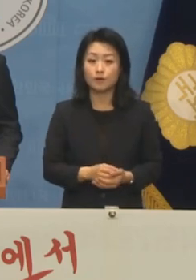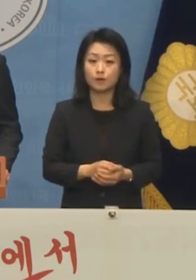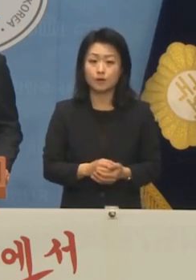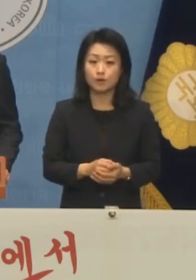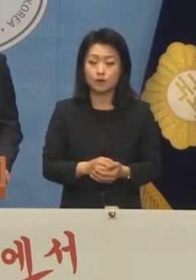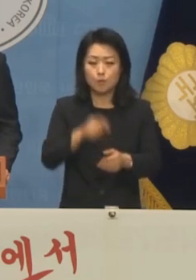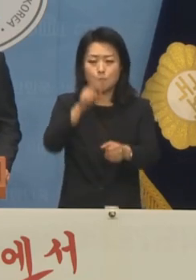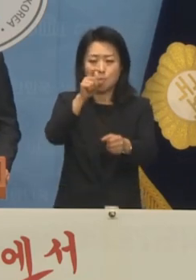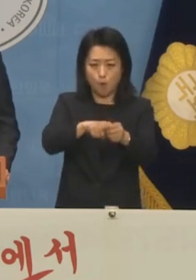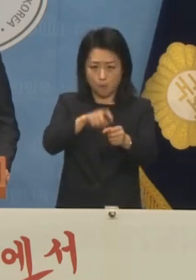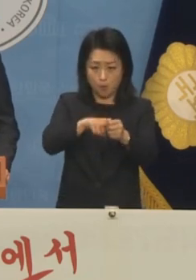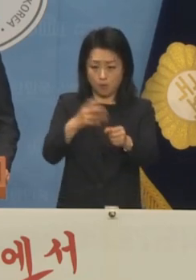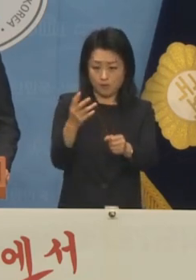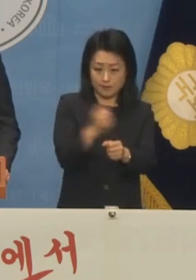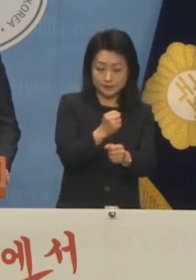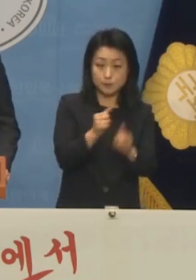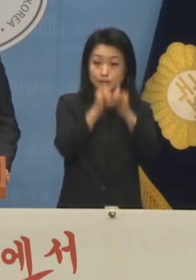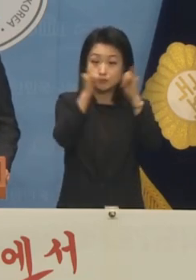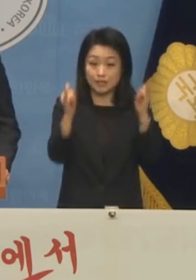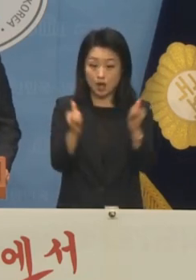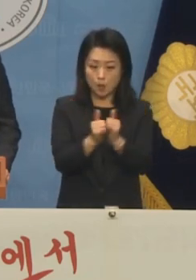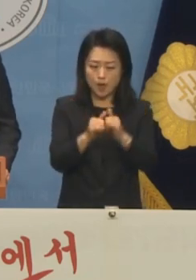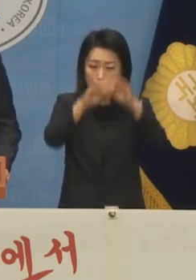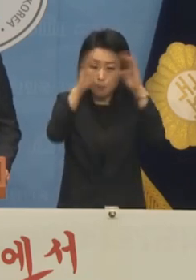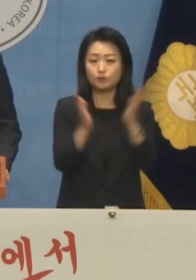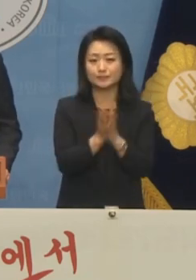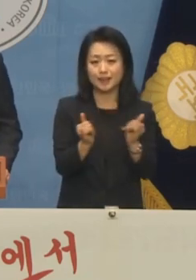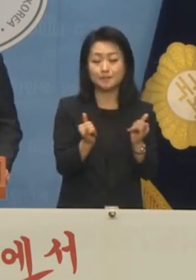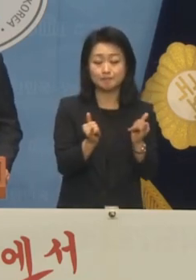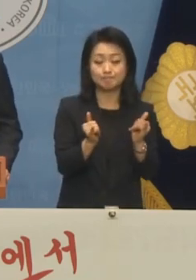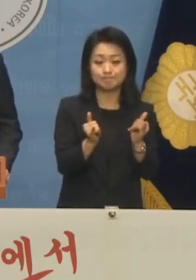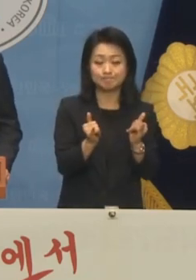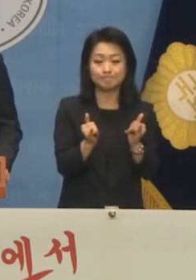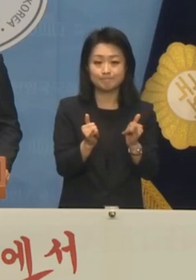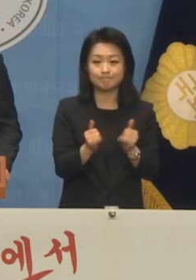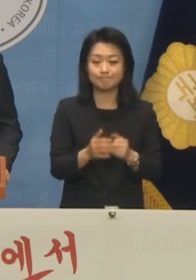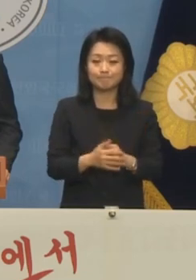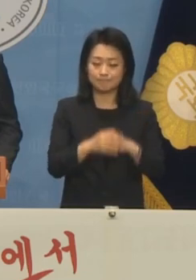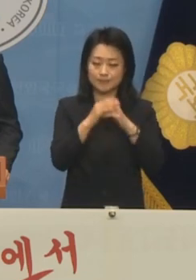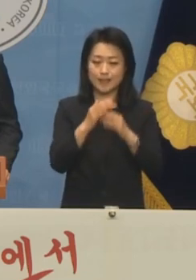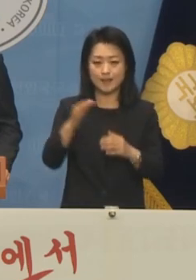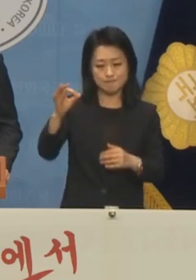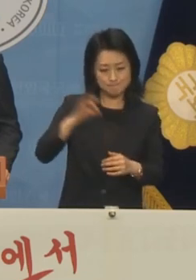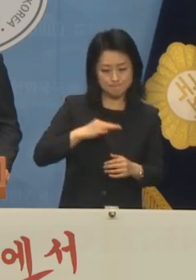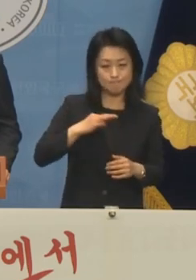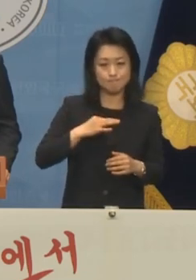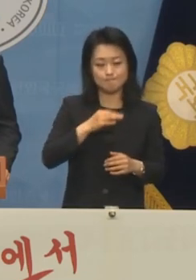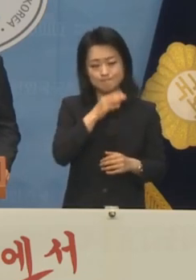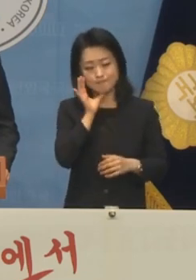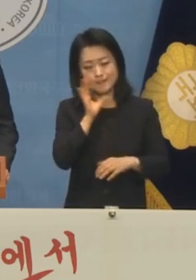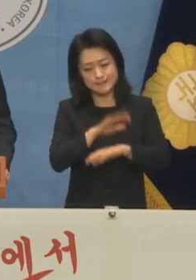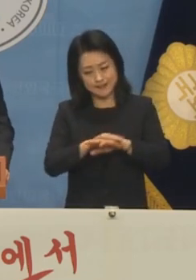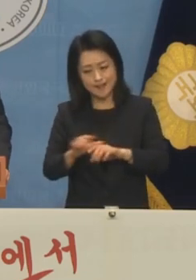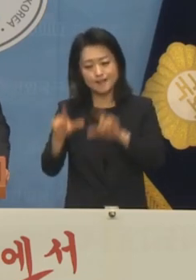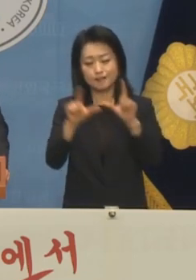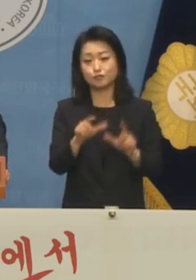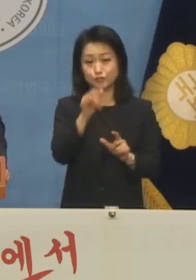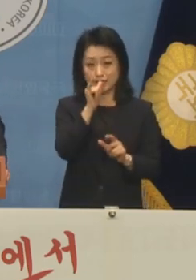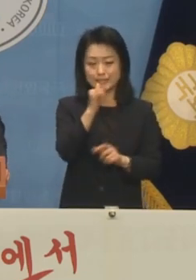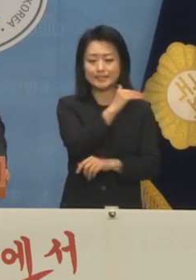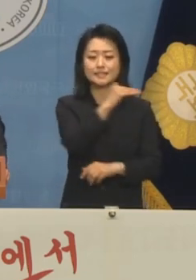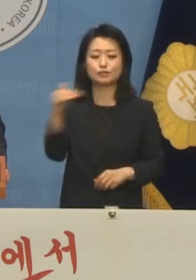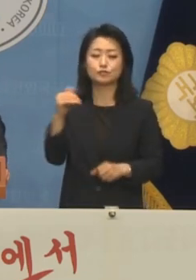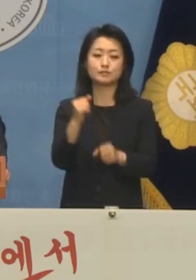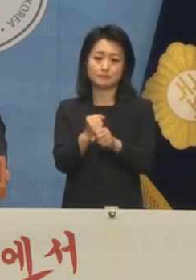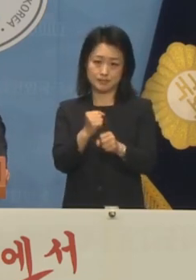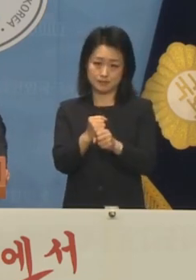가지 목표를 사회의 모든 구성원이 받아들일 수 있는 형평성 있는 룰에 기초하여